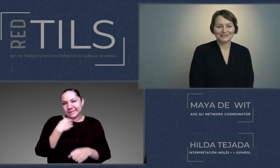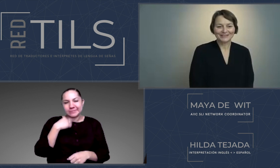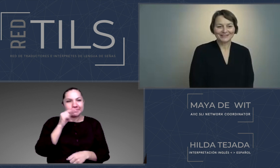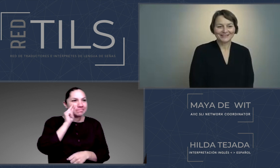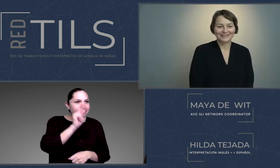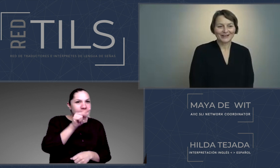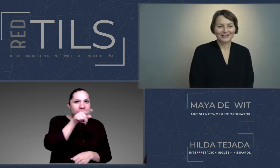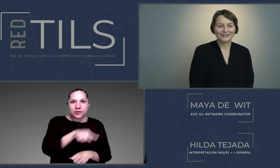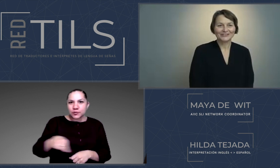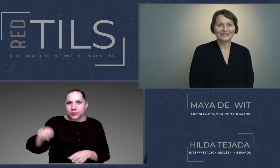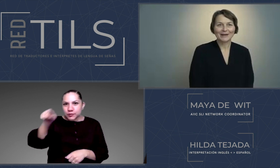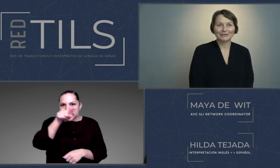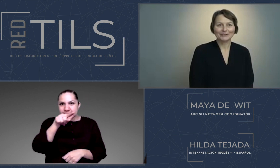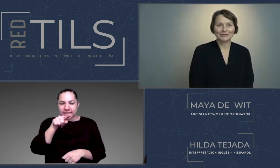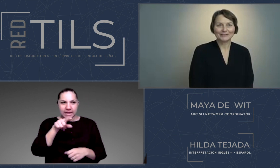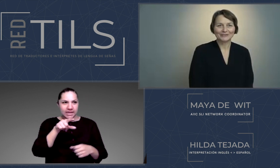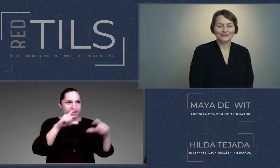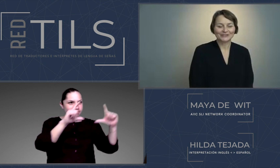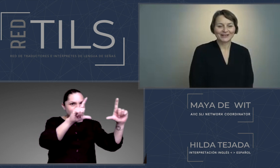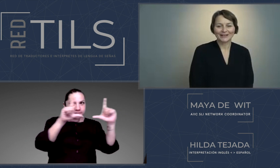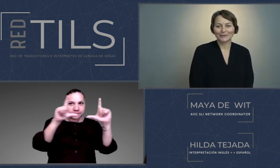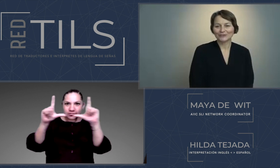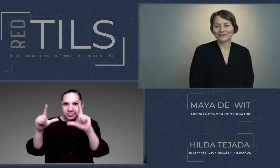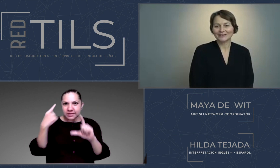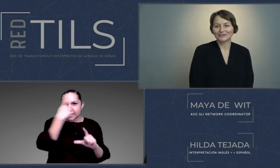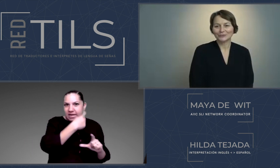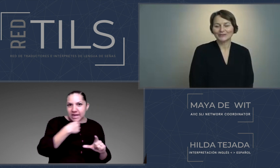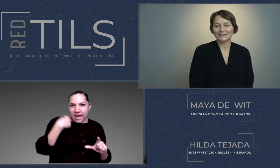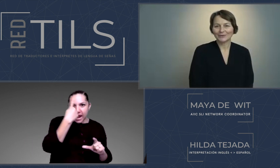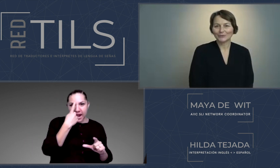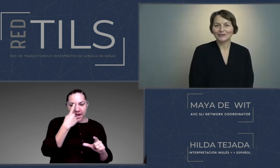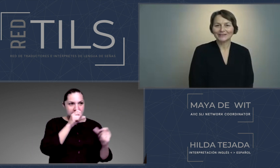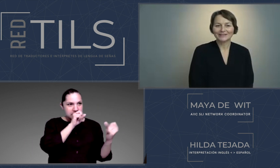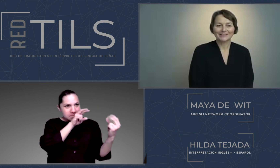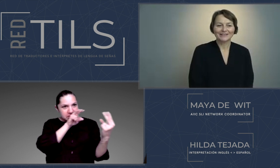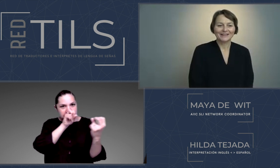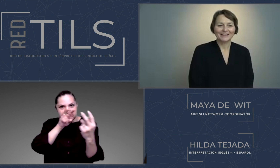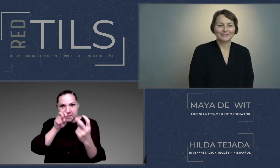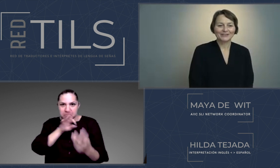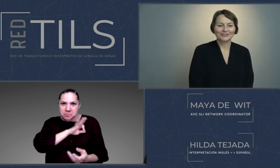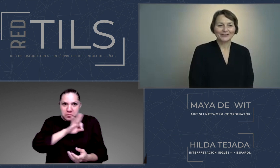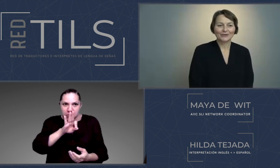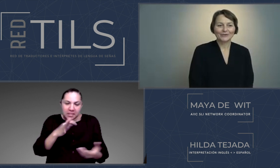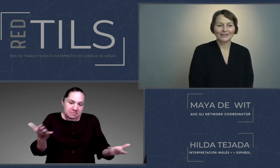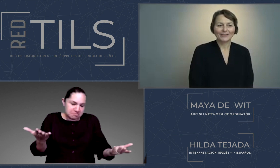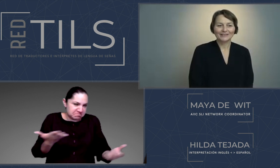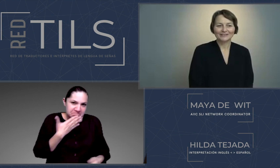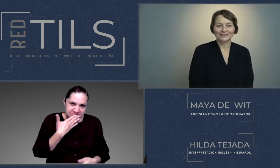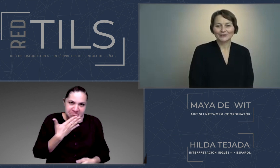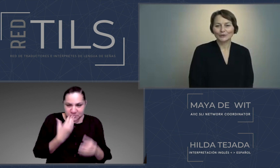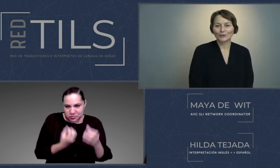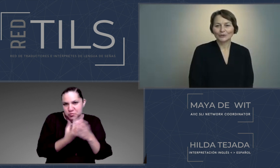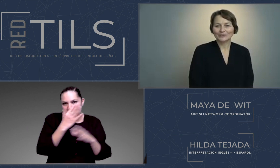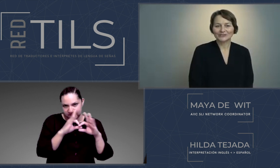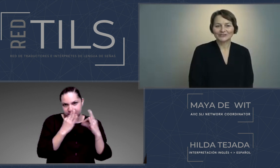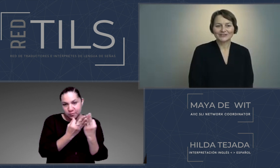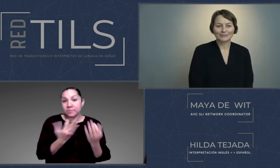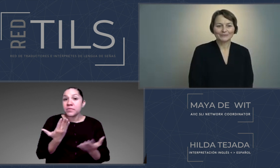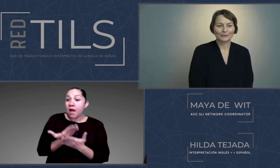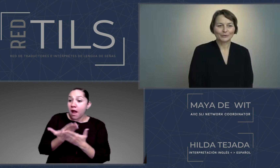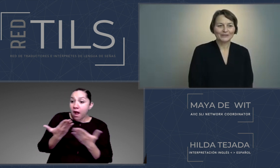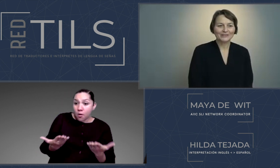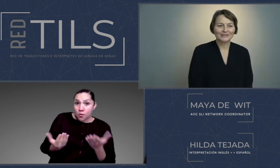frente a mí. on this Quisiera felicitarles por international network. establecer esta I think it's red de enormous